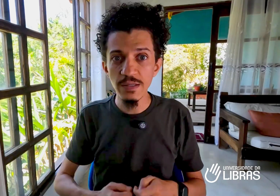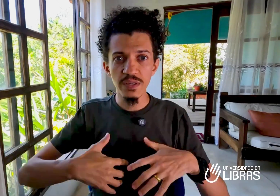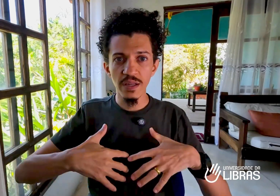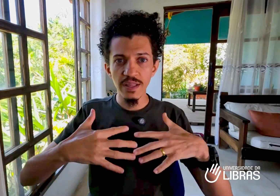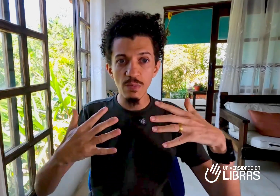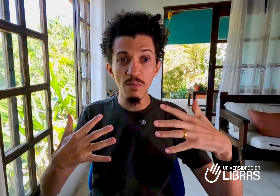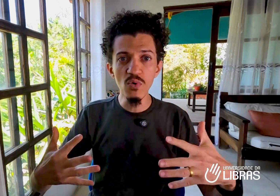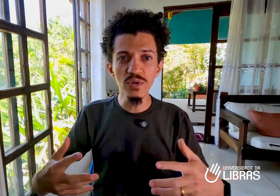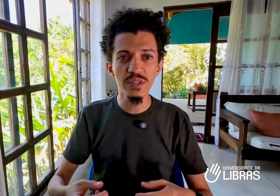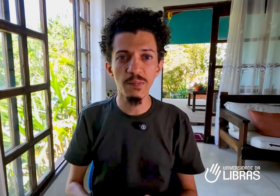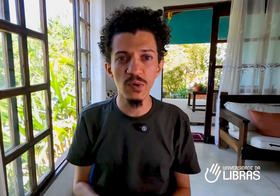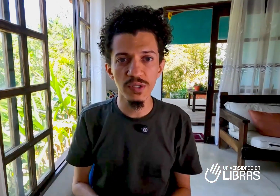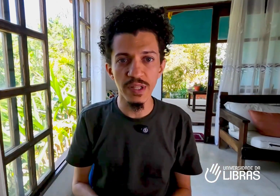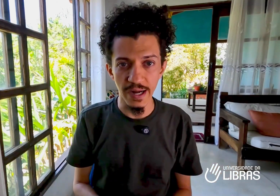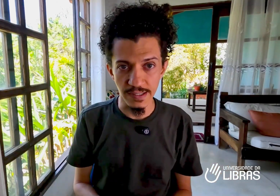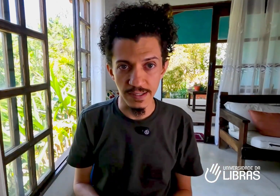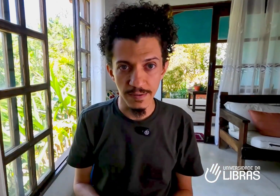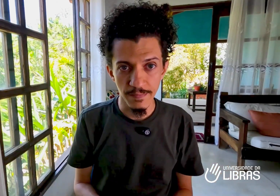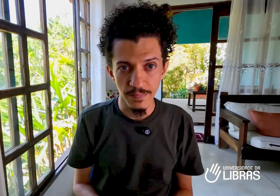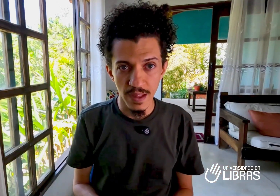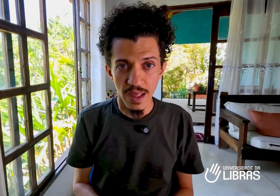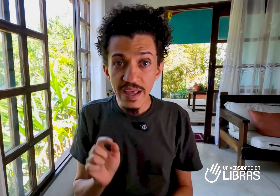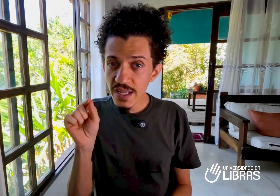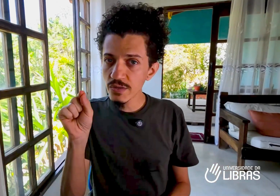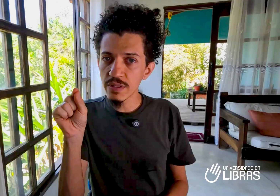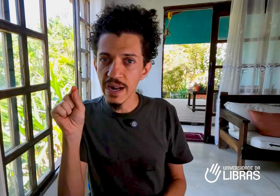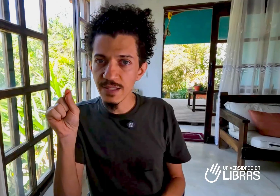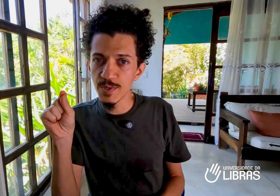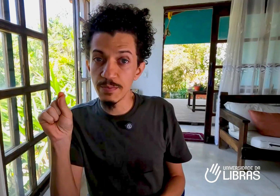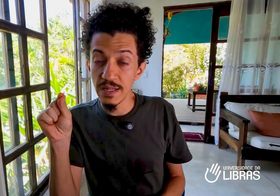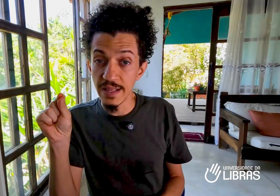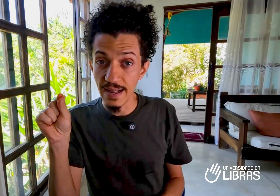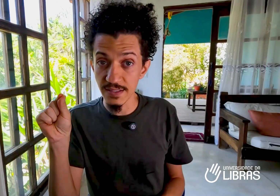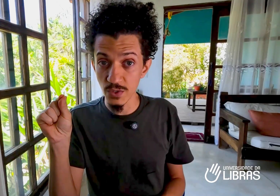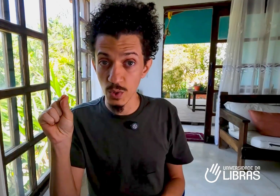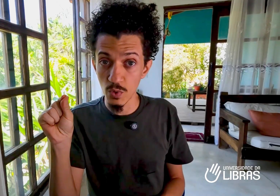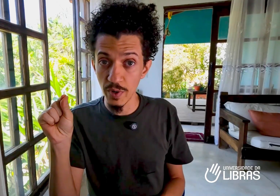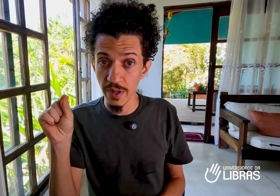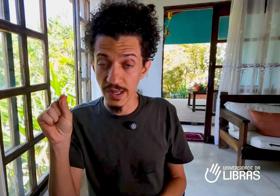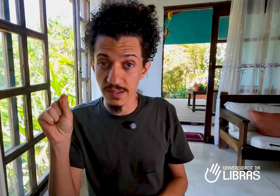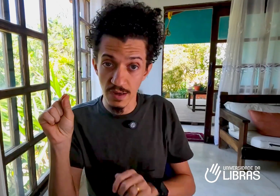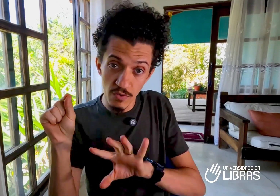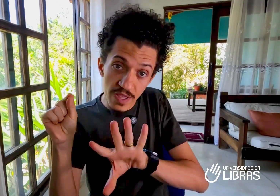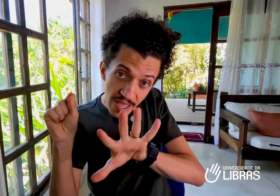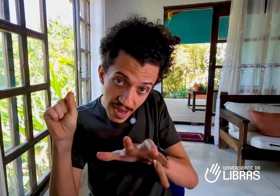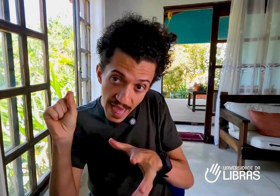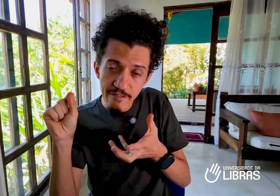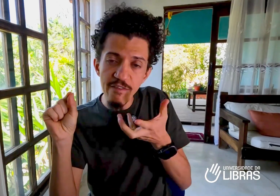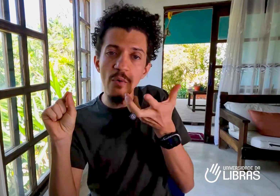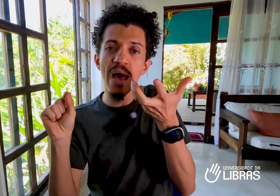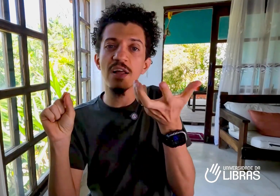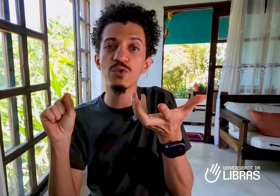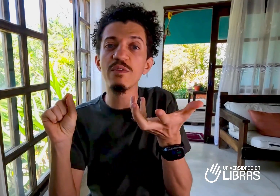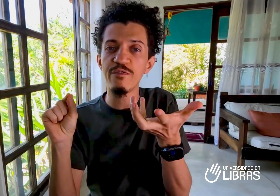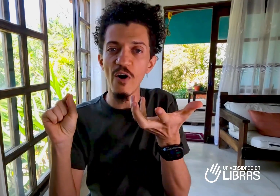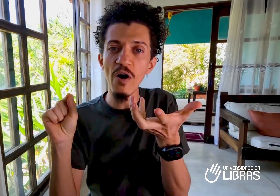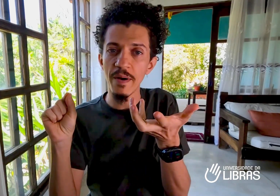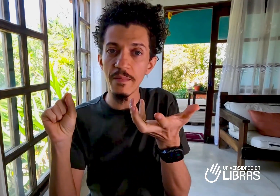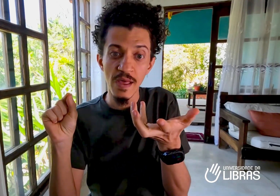sem ter uma música por detrás. Isso traz possibilidade da sua comunicação que elevam ela de uma forma